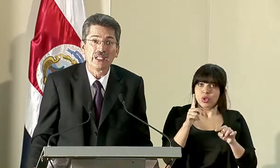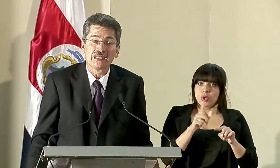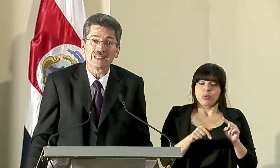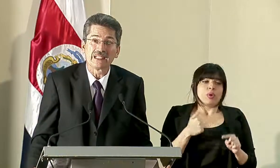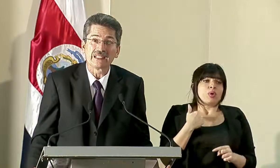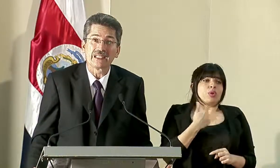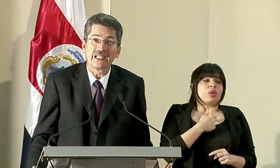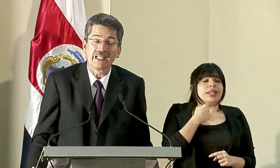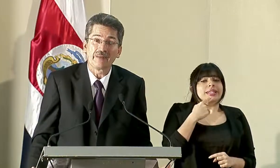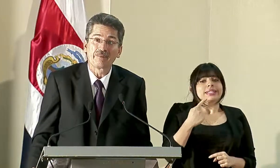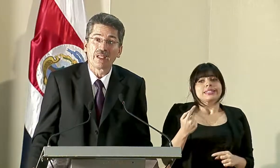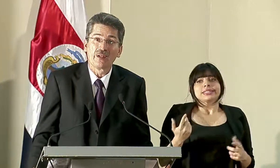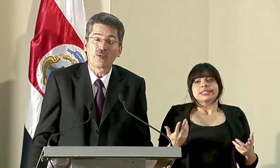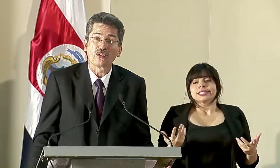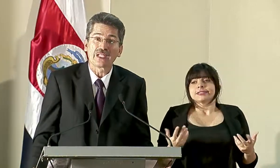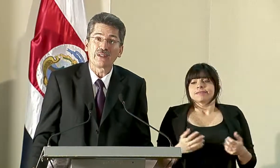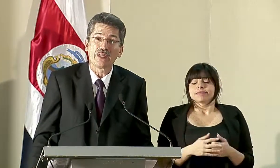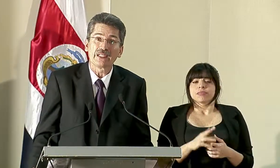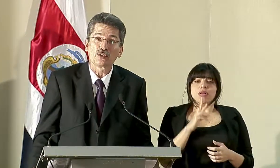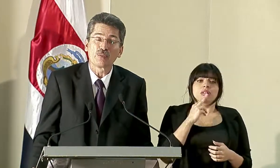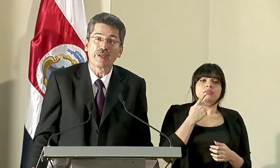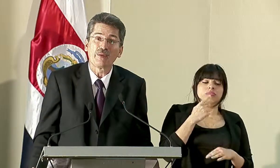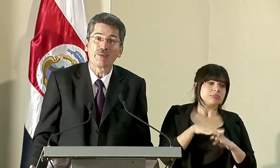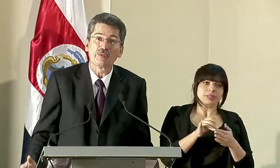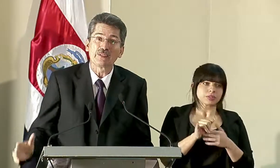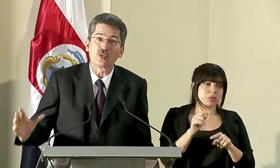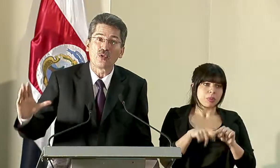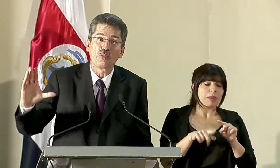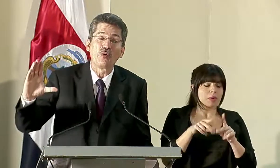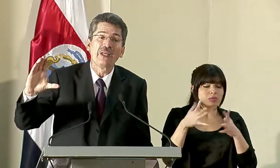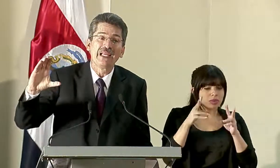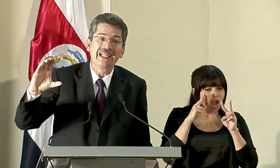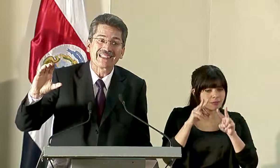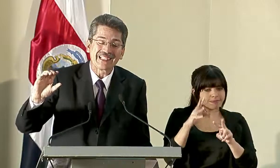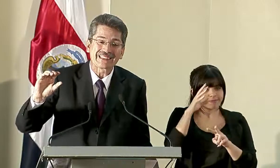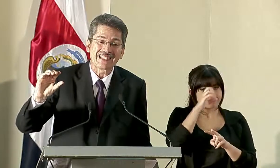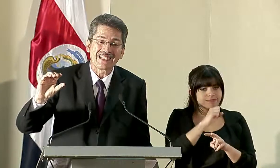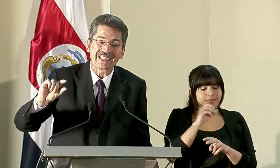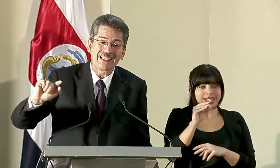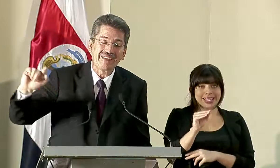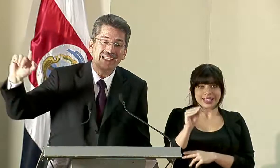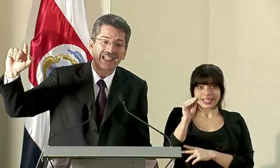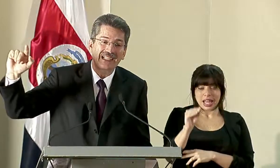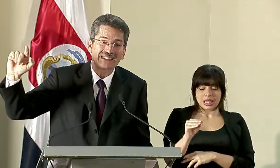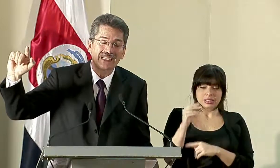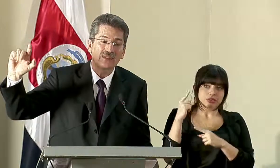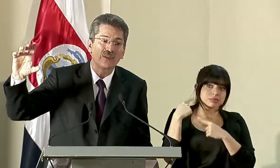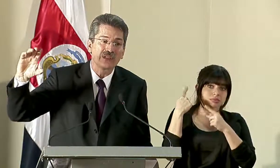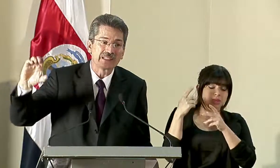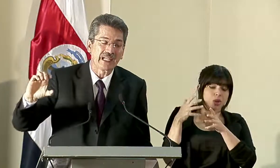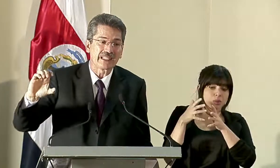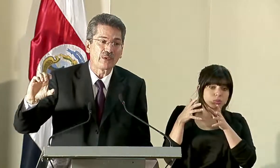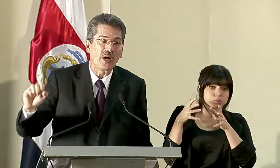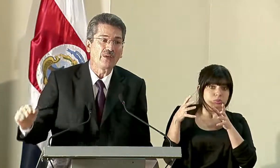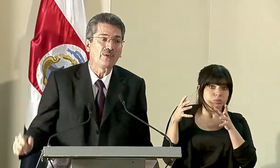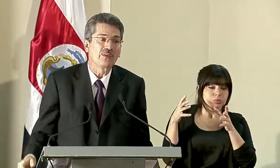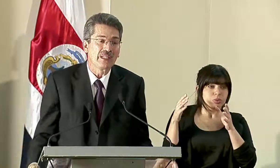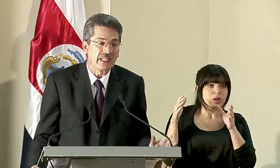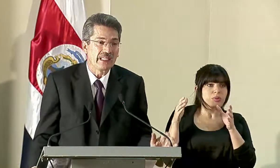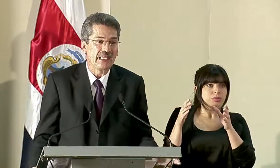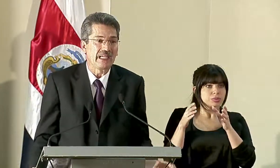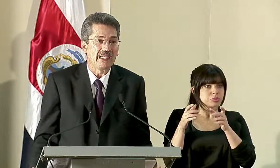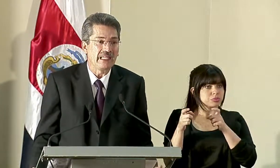nosotros decir lo contrario en esto, pero hemos visto cómo la tasa que venía creciendo se ha